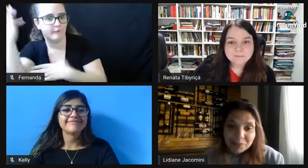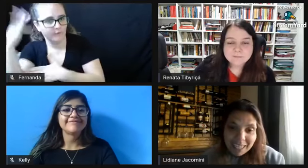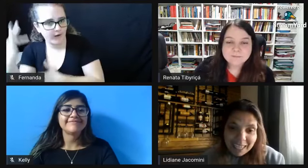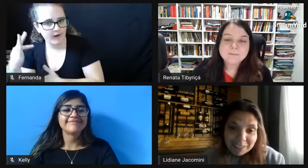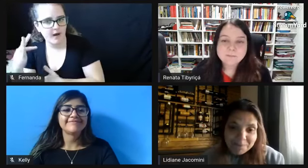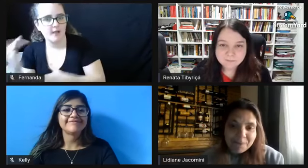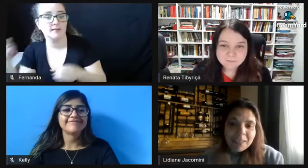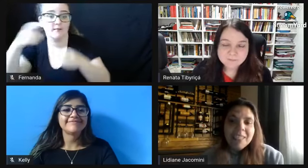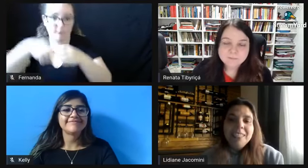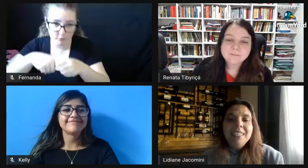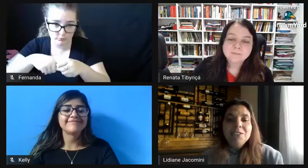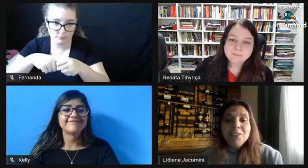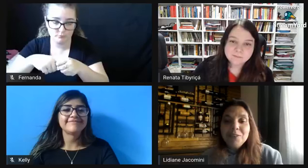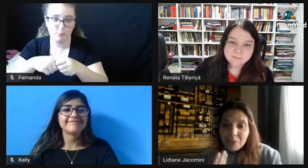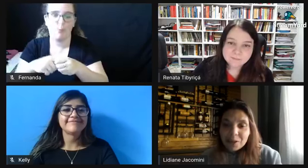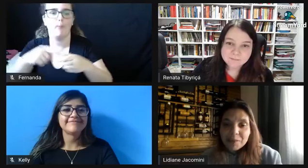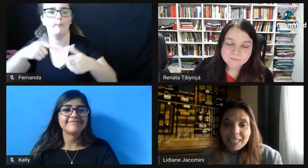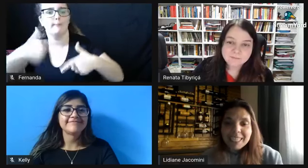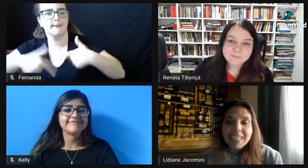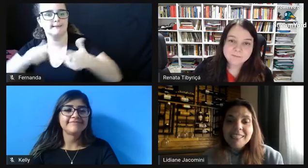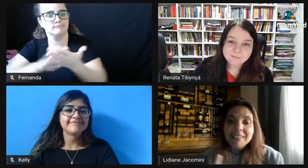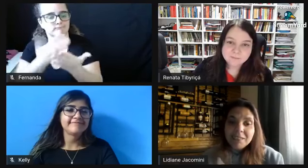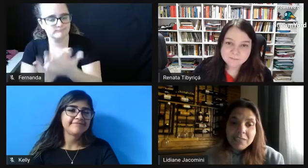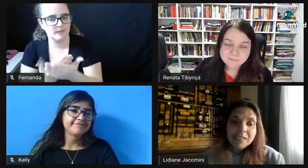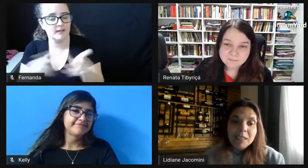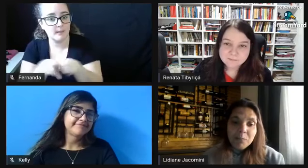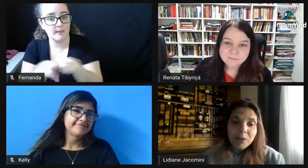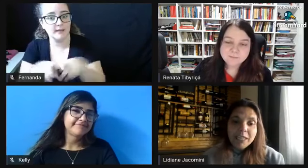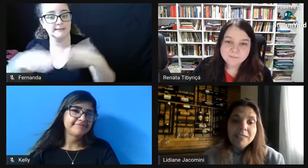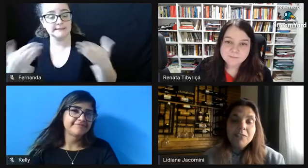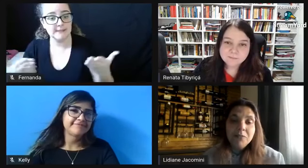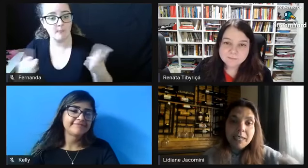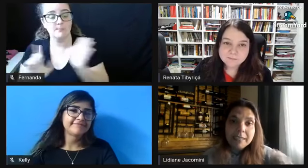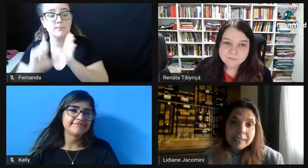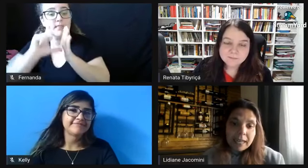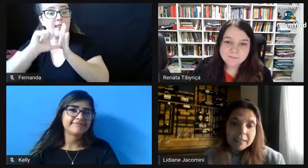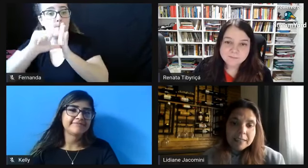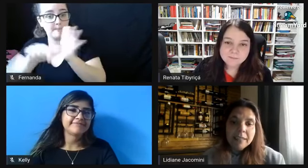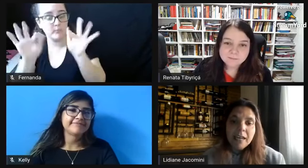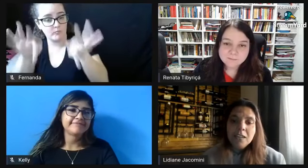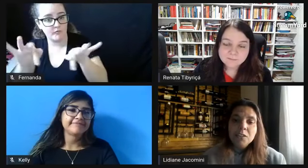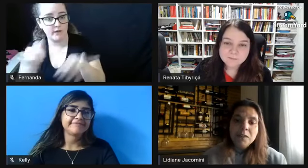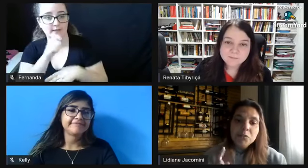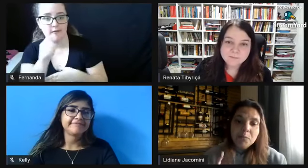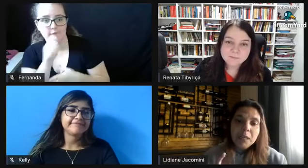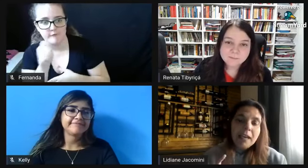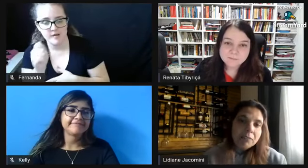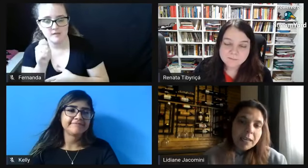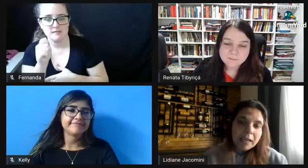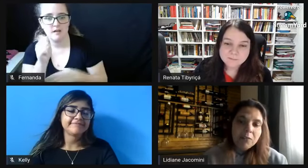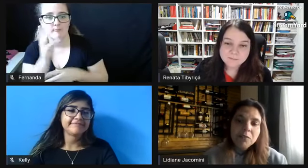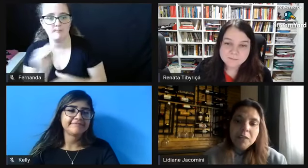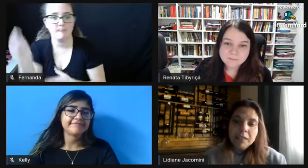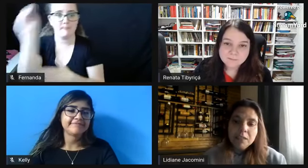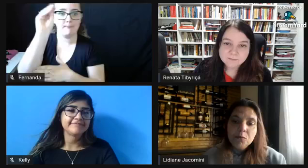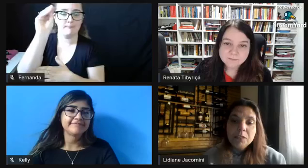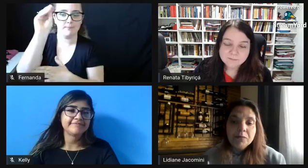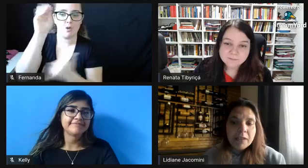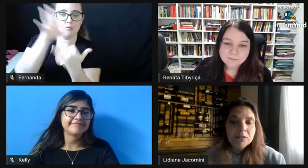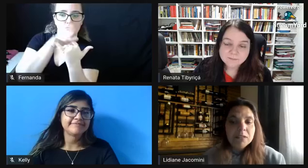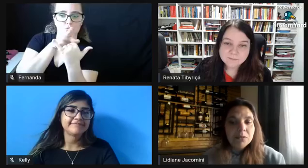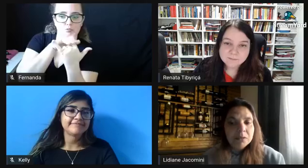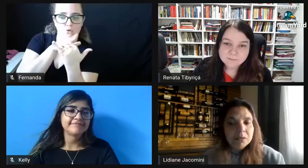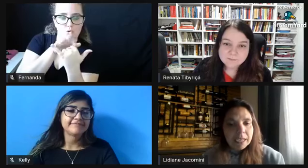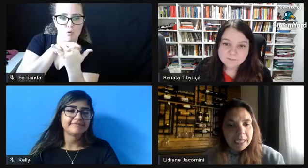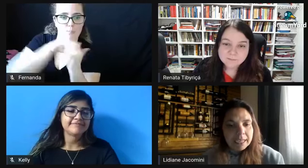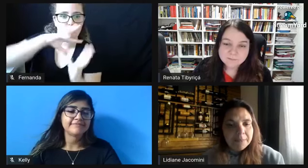trabalho voluntário, e a gente informa, né, que essa entrevista depois, de finalizada, a gente vai subir lá no canal, Desvendando o